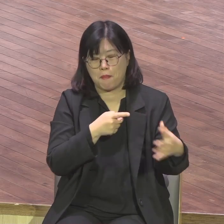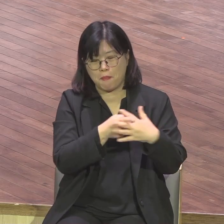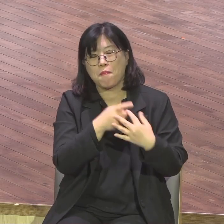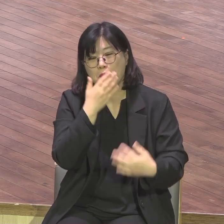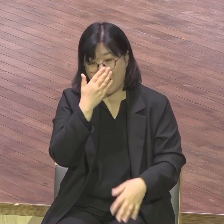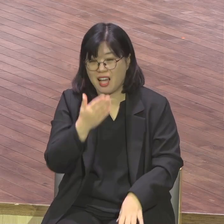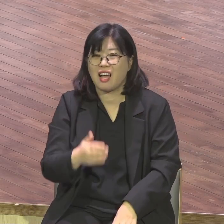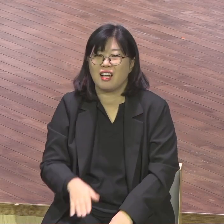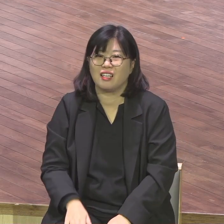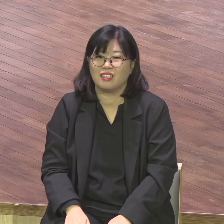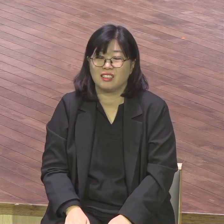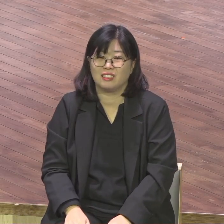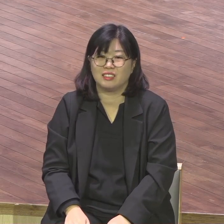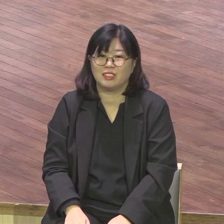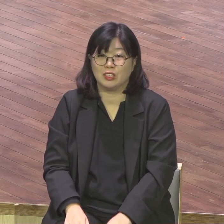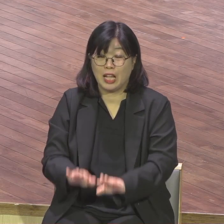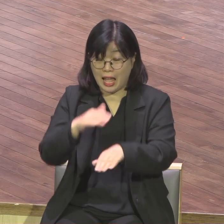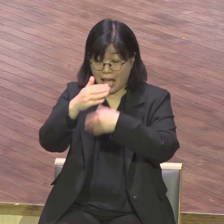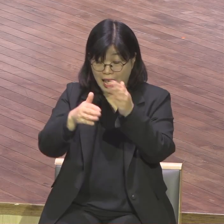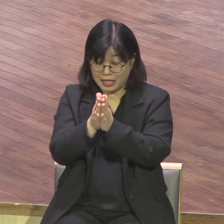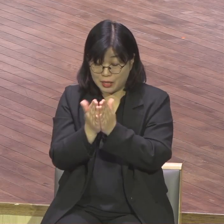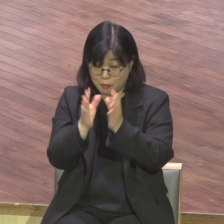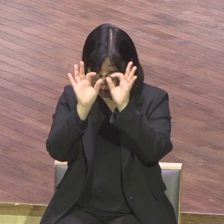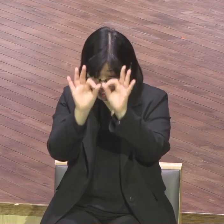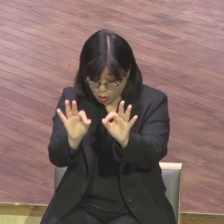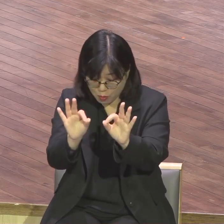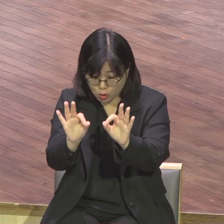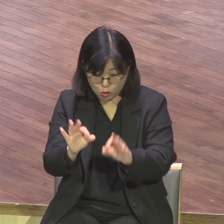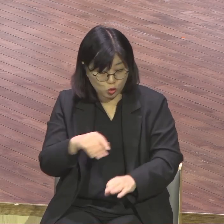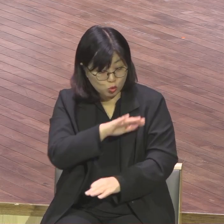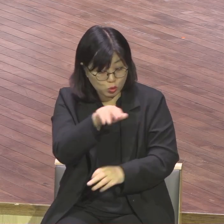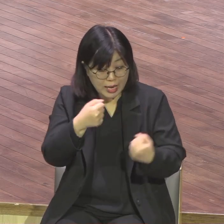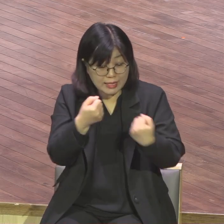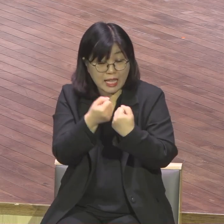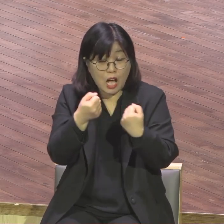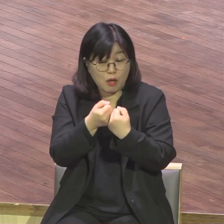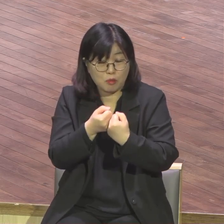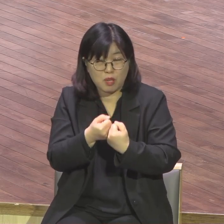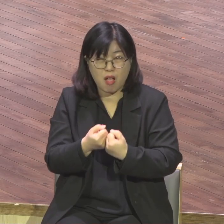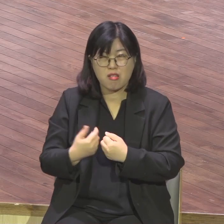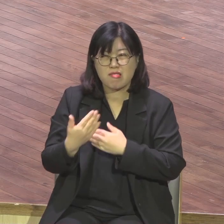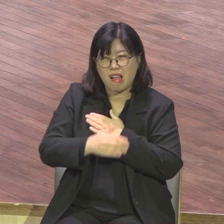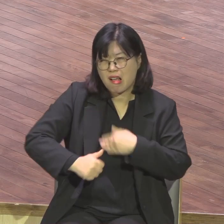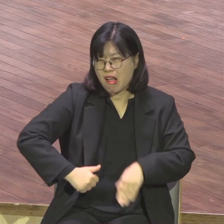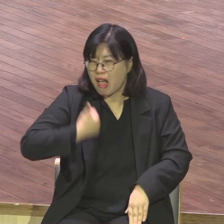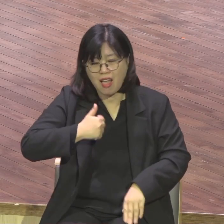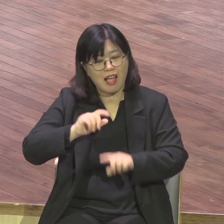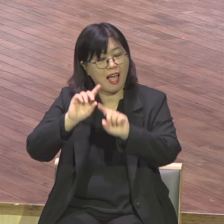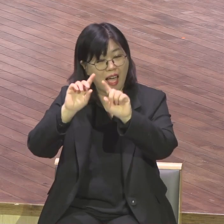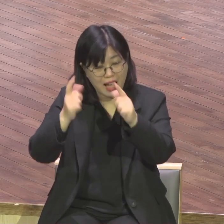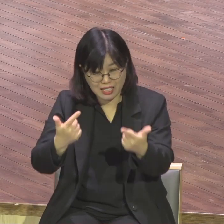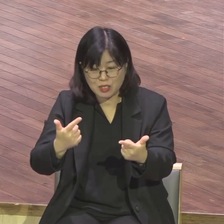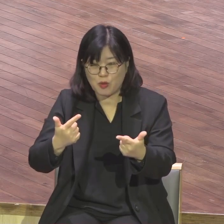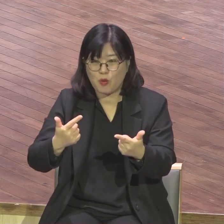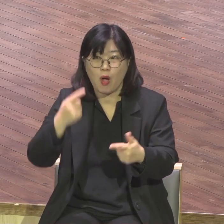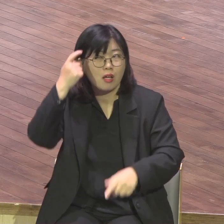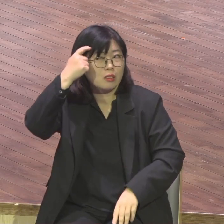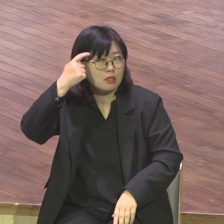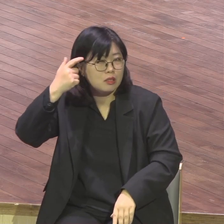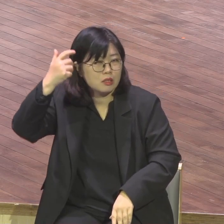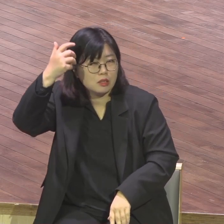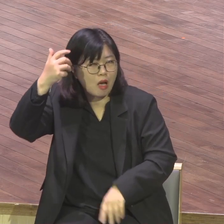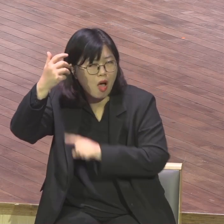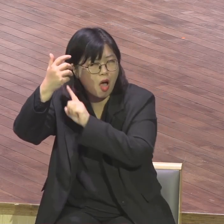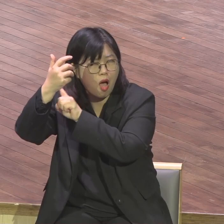우리의 싸움은 혈과 육이 아니라 정사와 권세와 어둠의 세상 주관자들과 하늘의 악들과